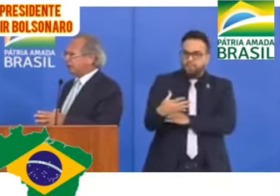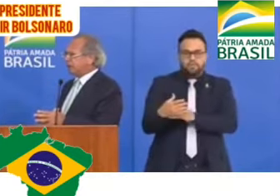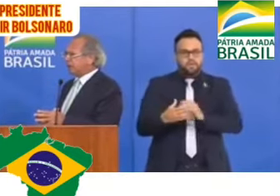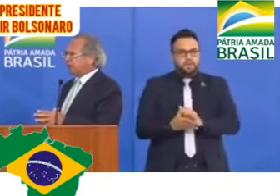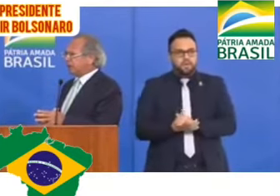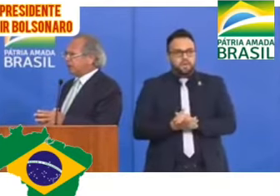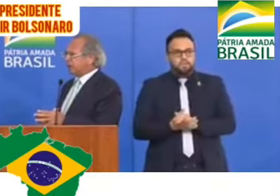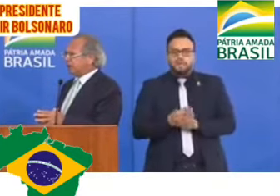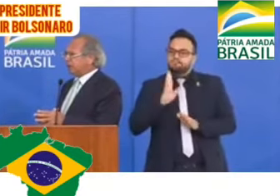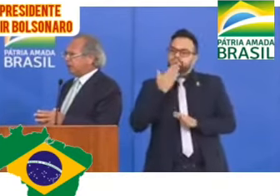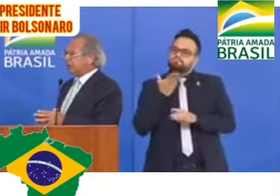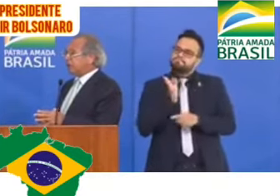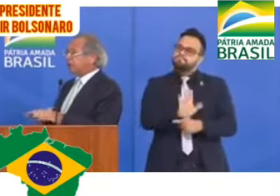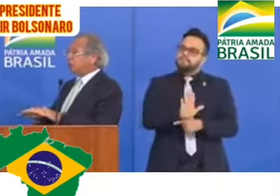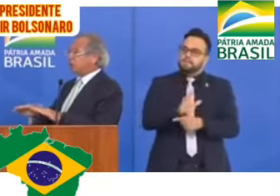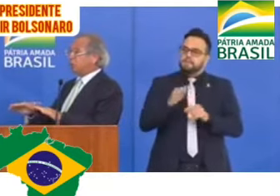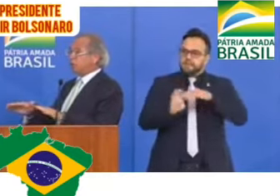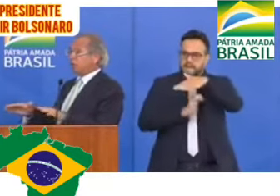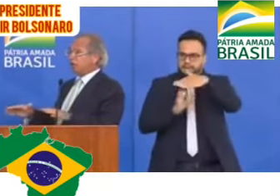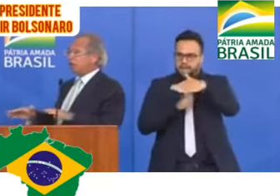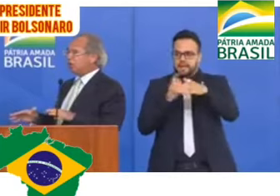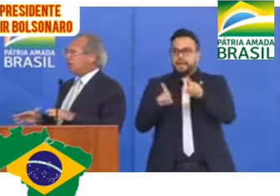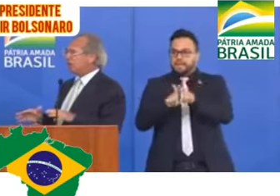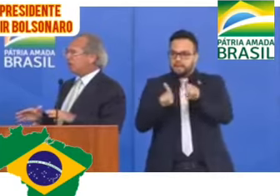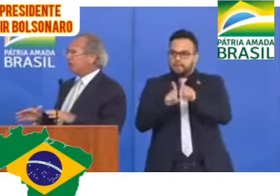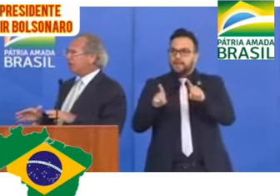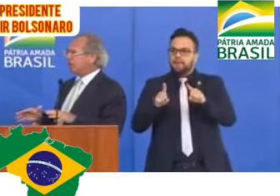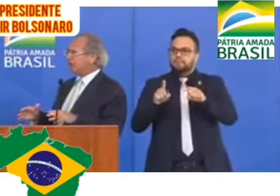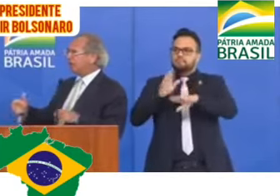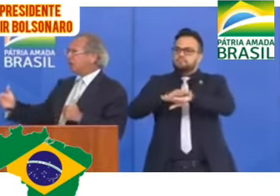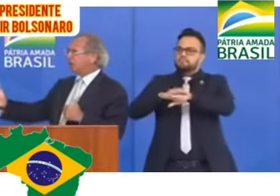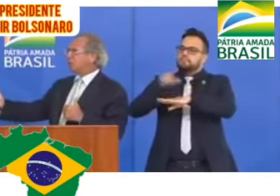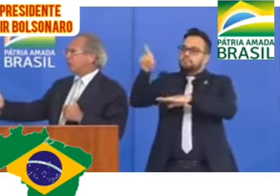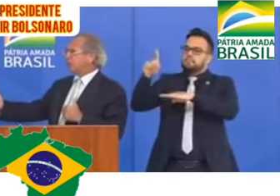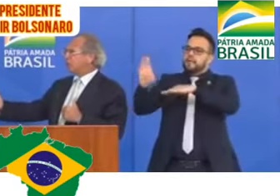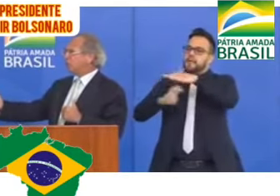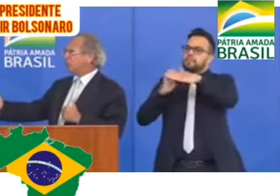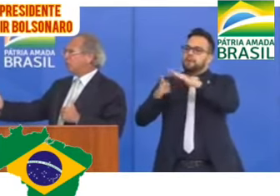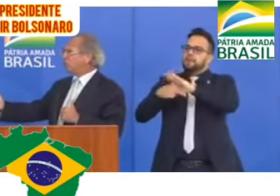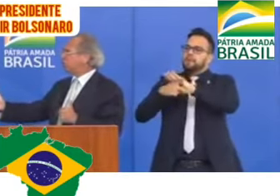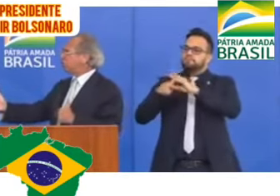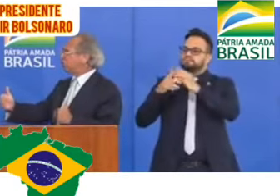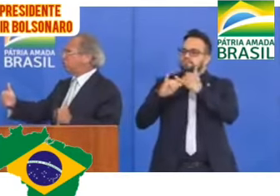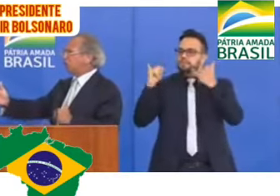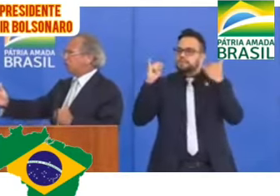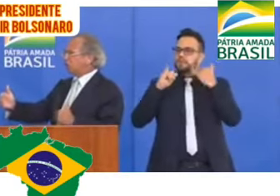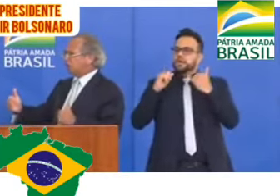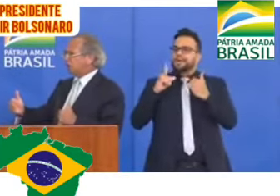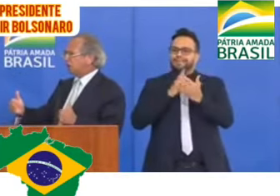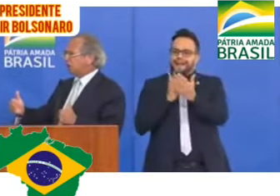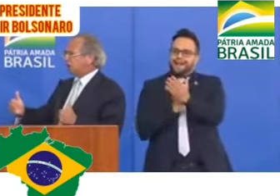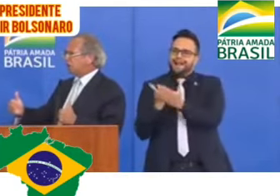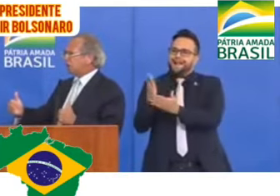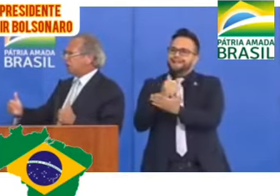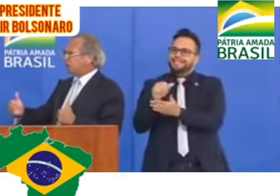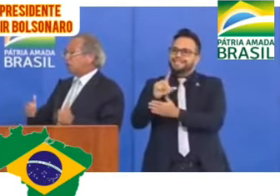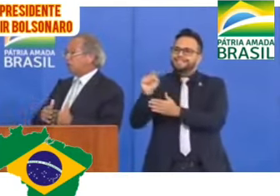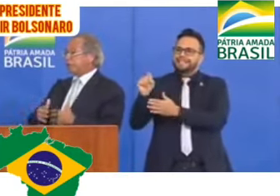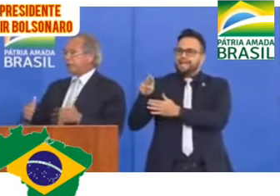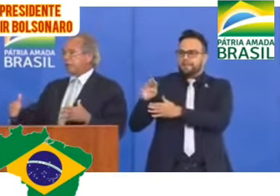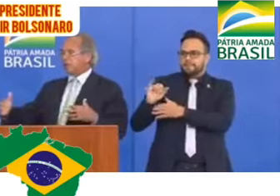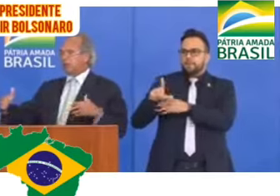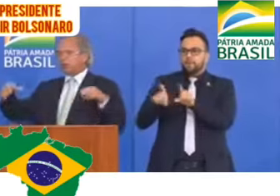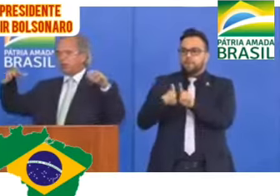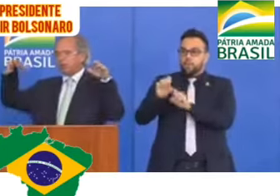empresa. As grandes distribuidoras de energia, elas arrecadam 100, ficam com 18, os